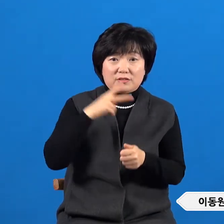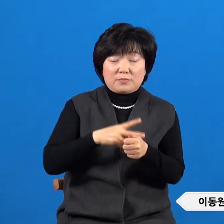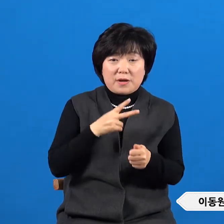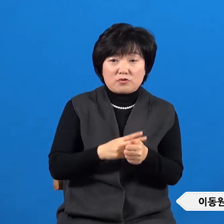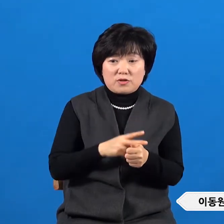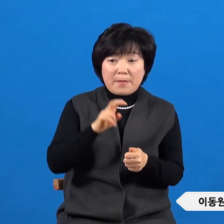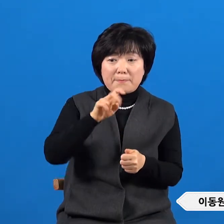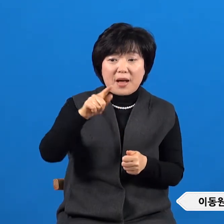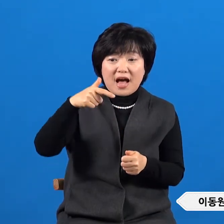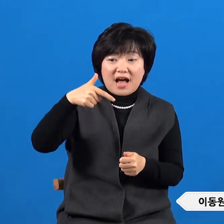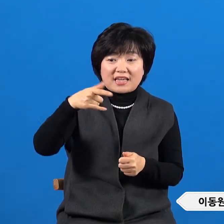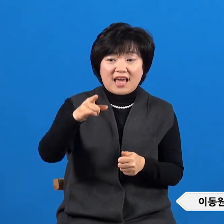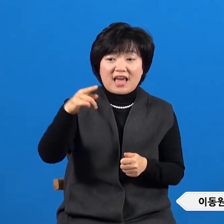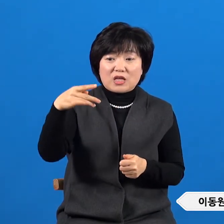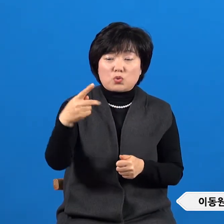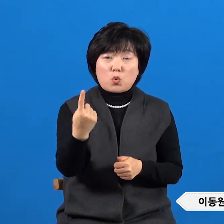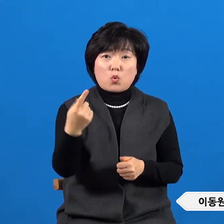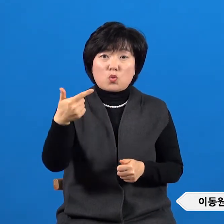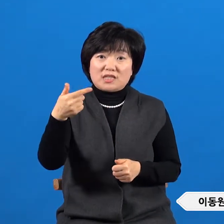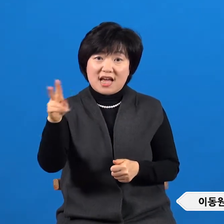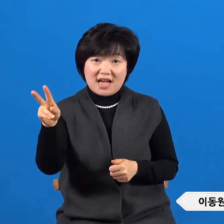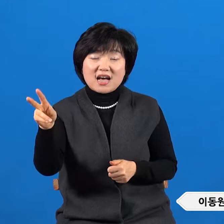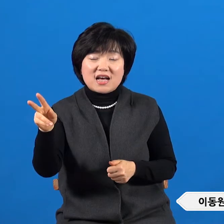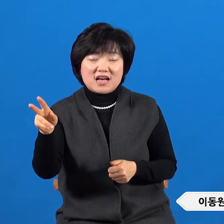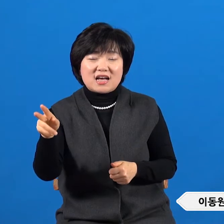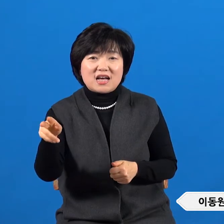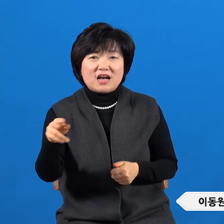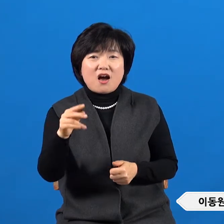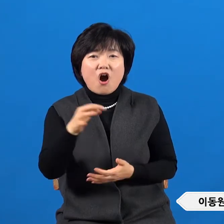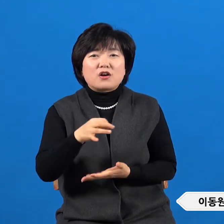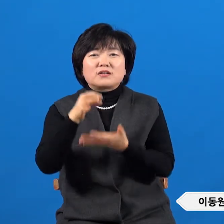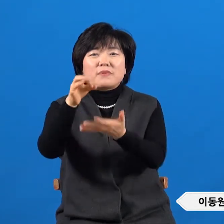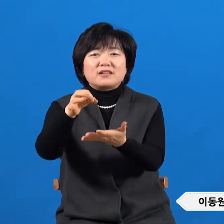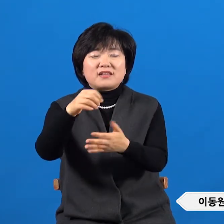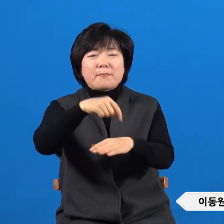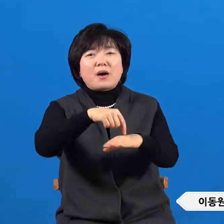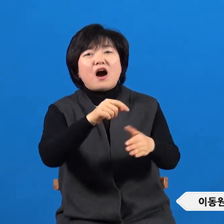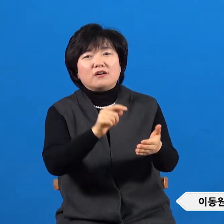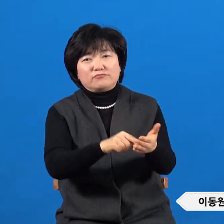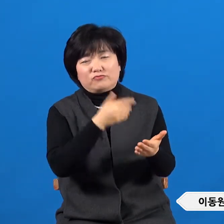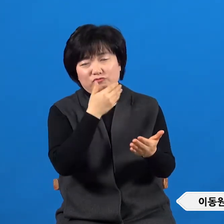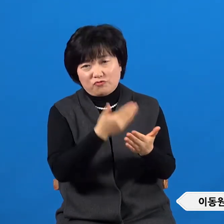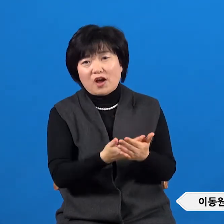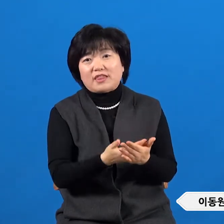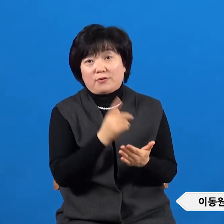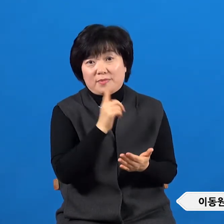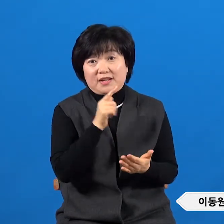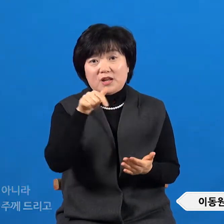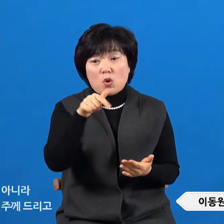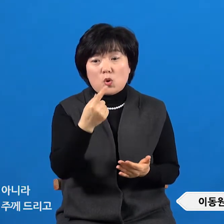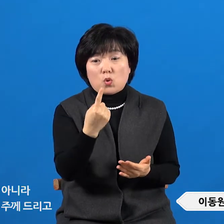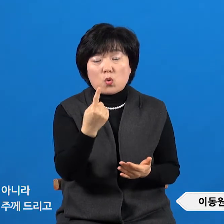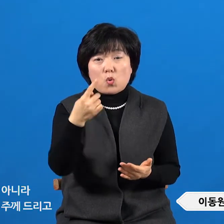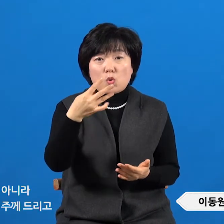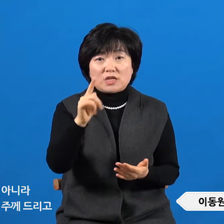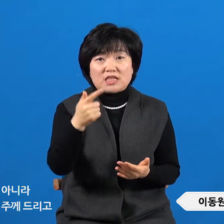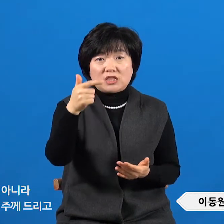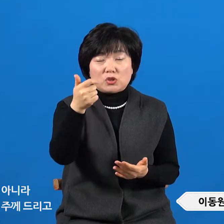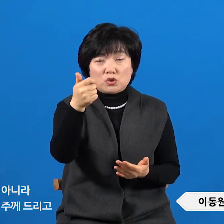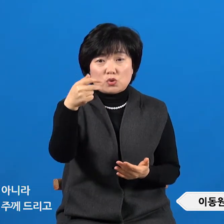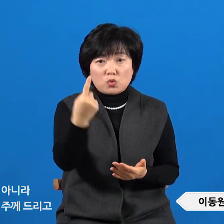교회 성도들의 연보 정신을 칭찬하면서 이런 기록을 남깁니다. 고린도 후서 8장